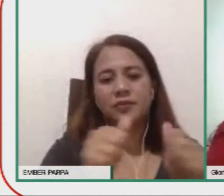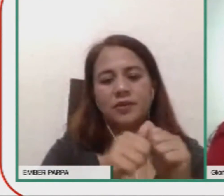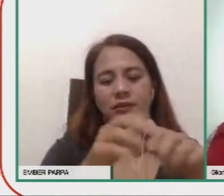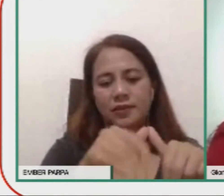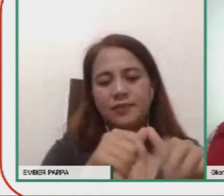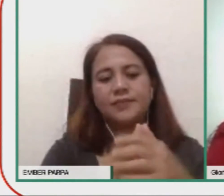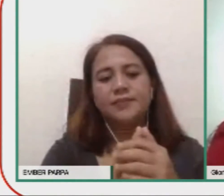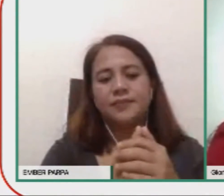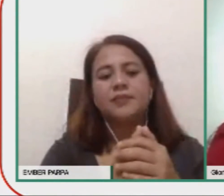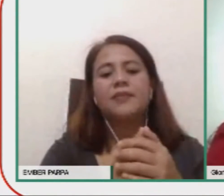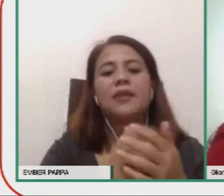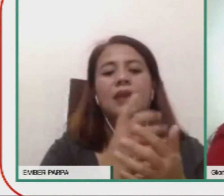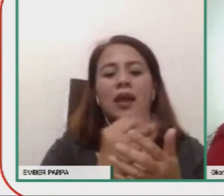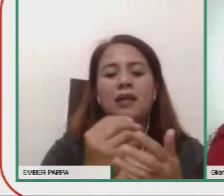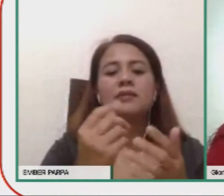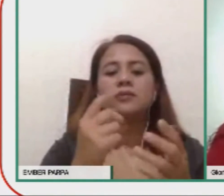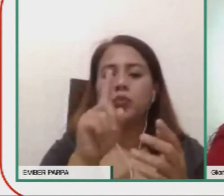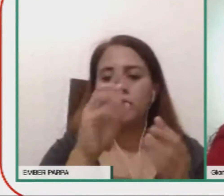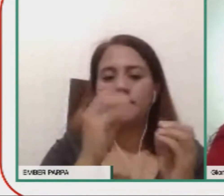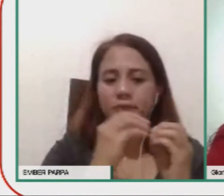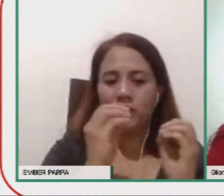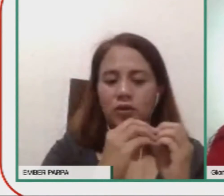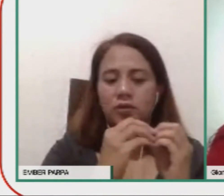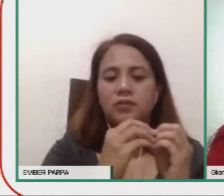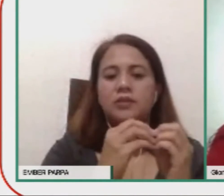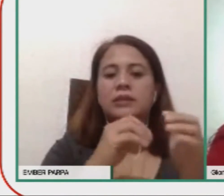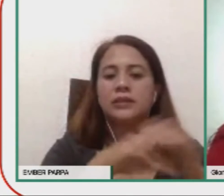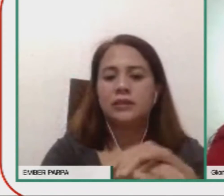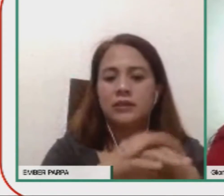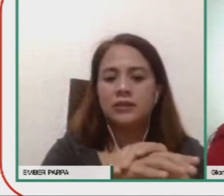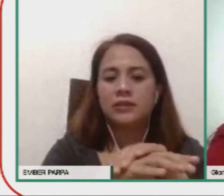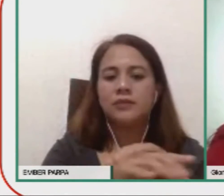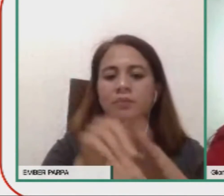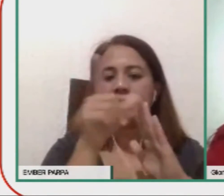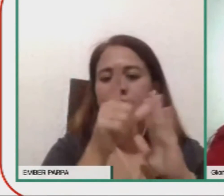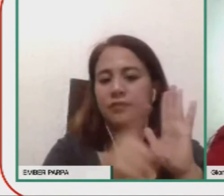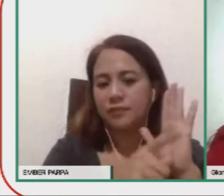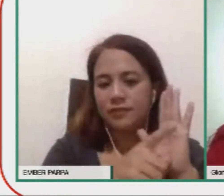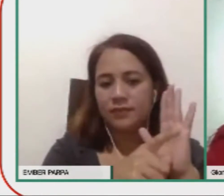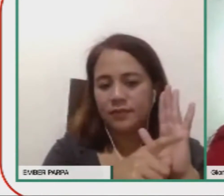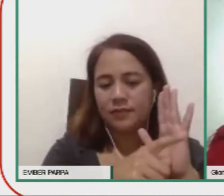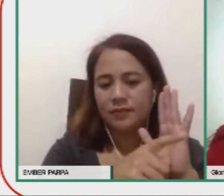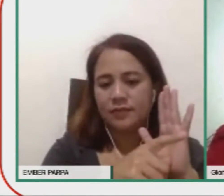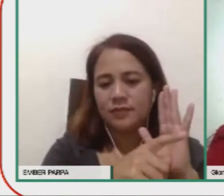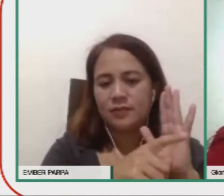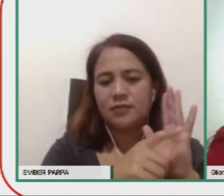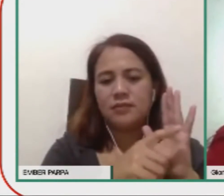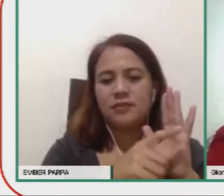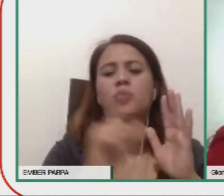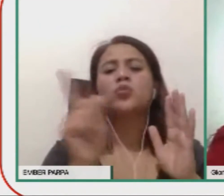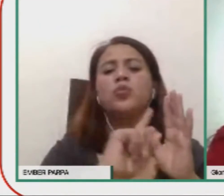disabilities. And another one is accessibility law. What are